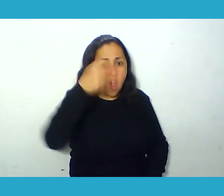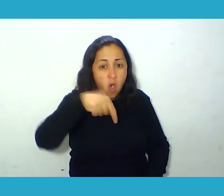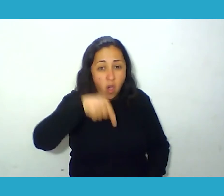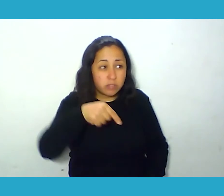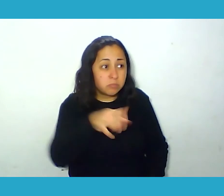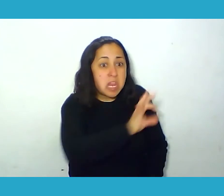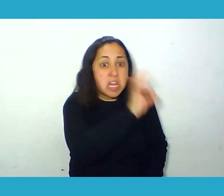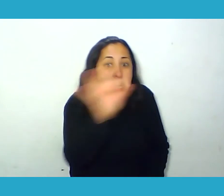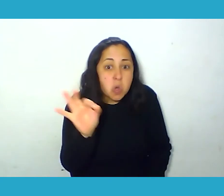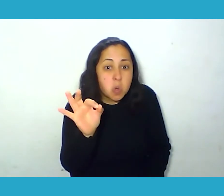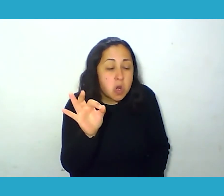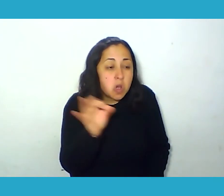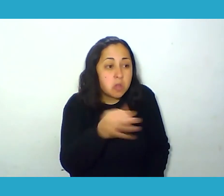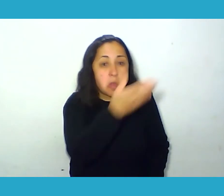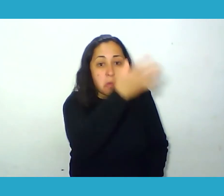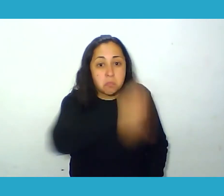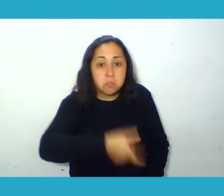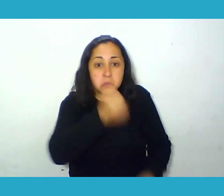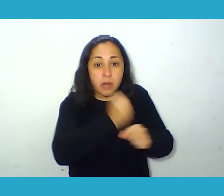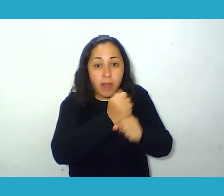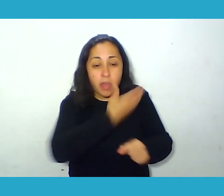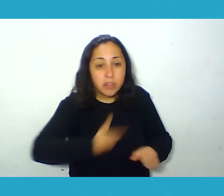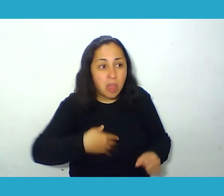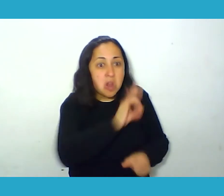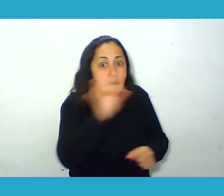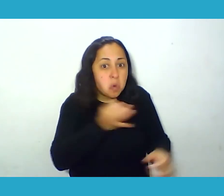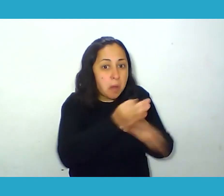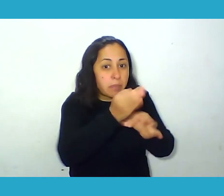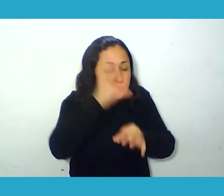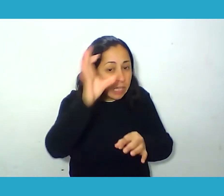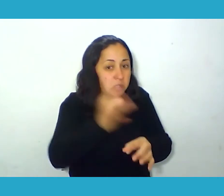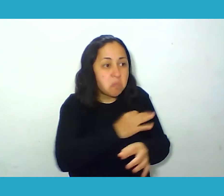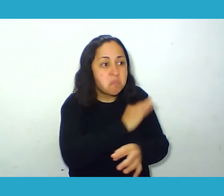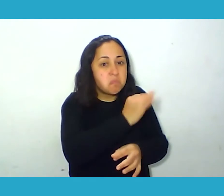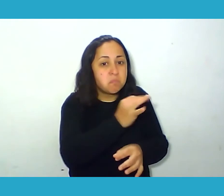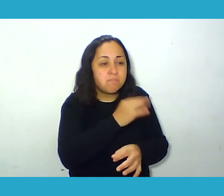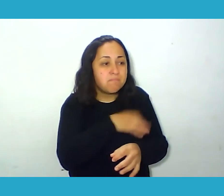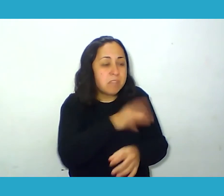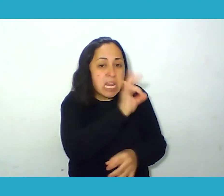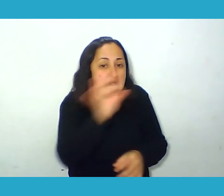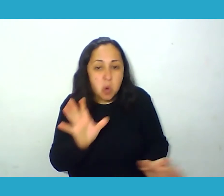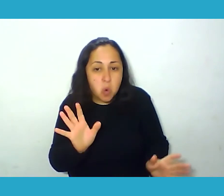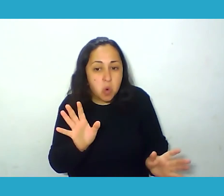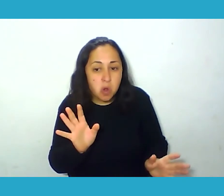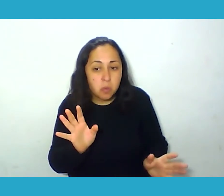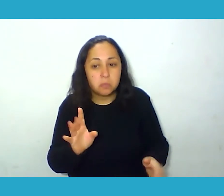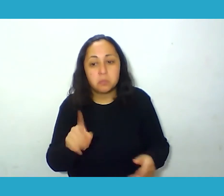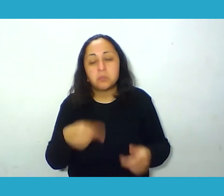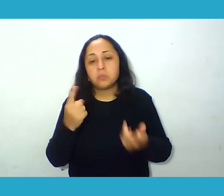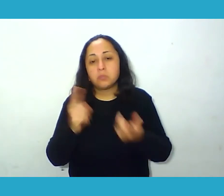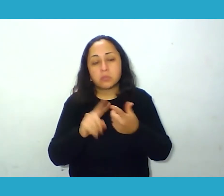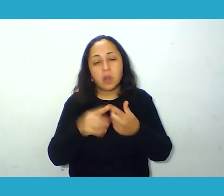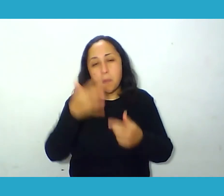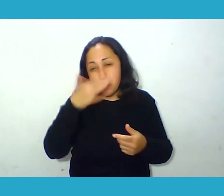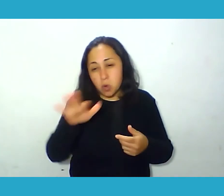capacitó a ninguno de los funcionarios en temas ambientales para estar a la altura de la comunidad de los ciudadanos que